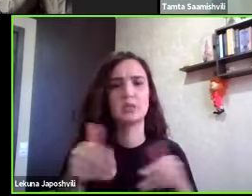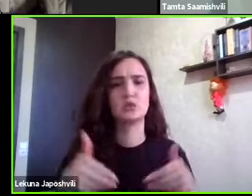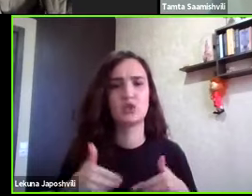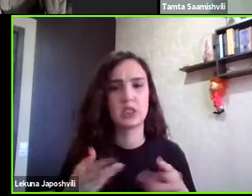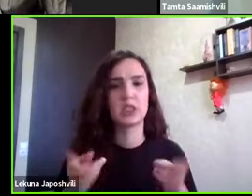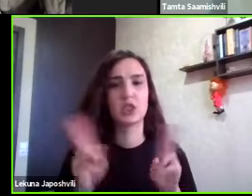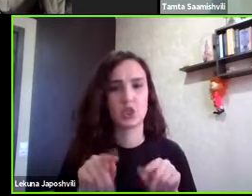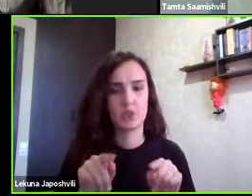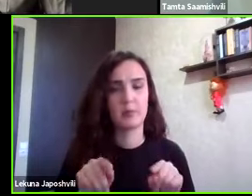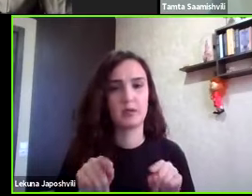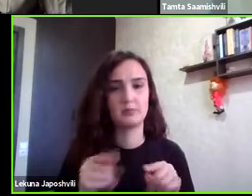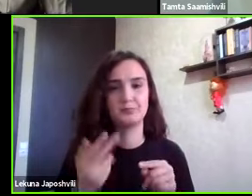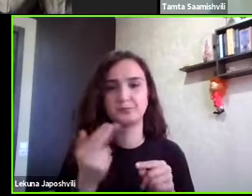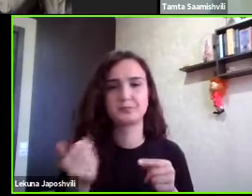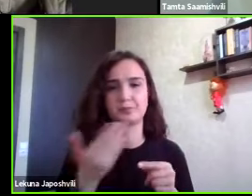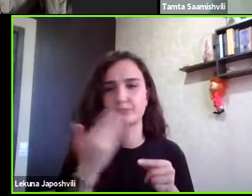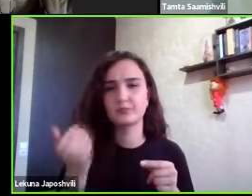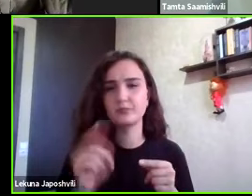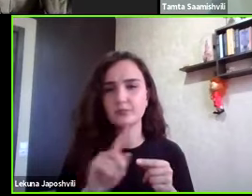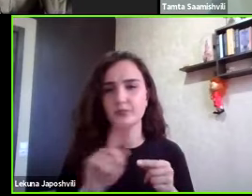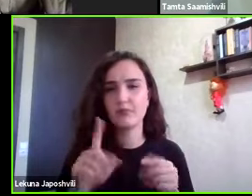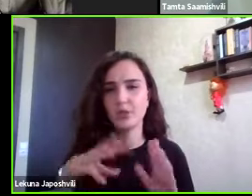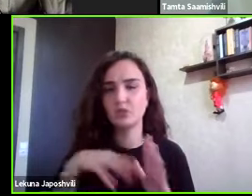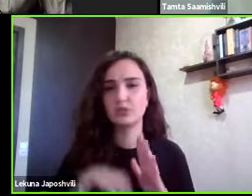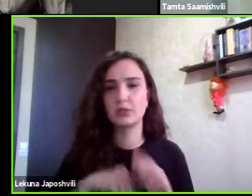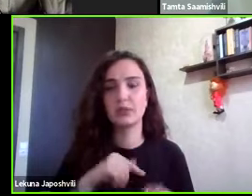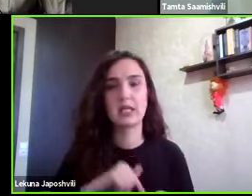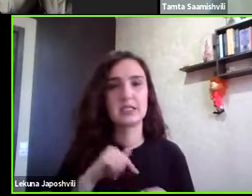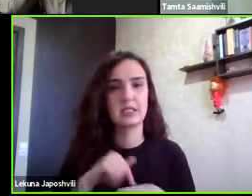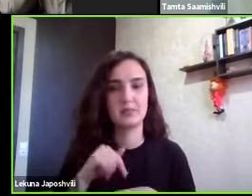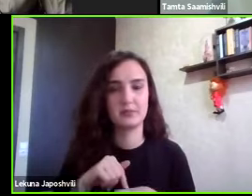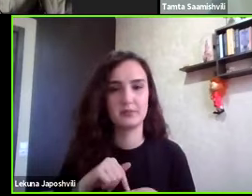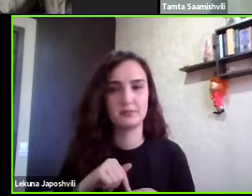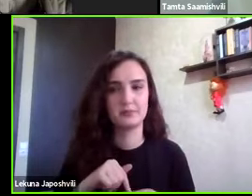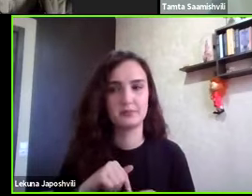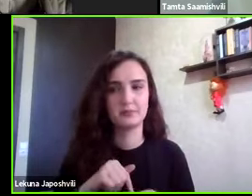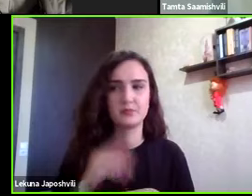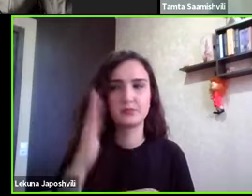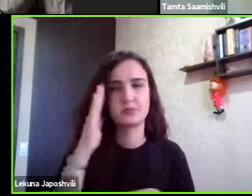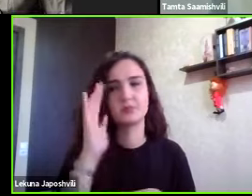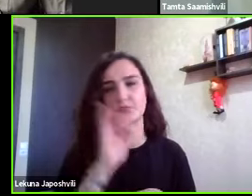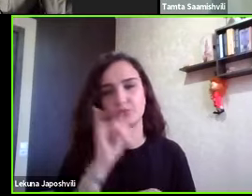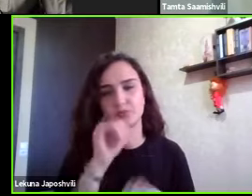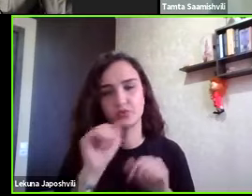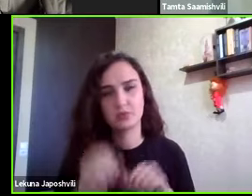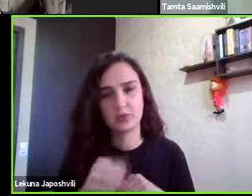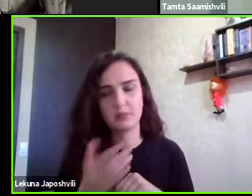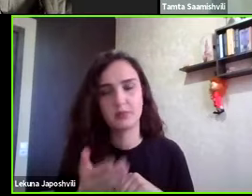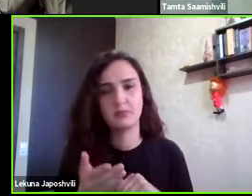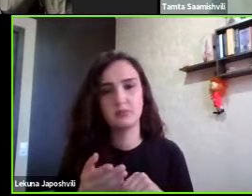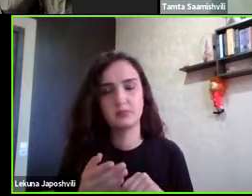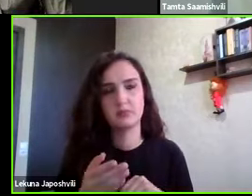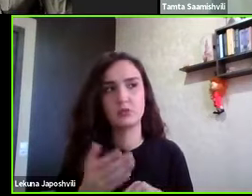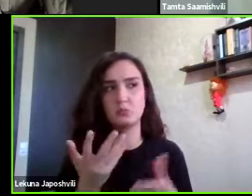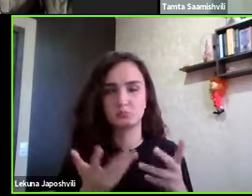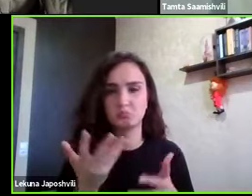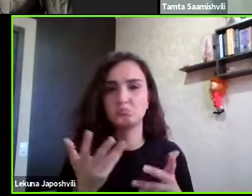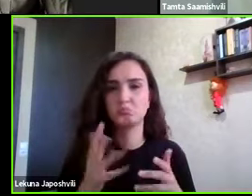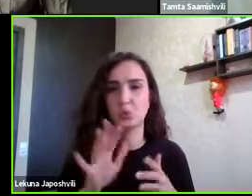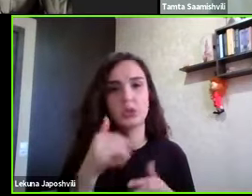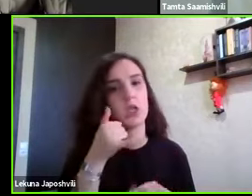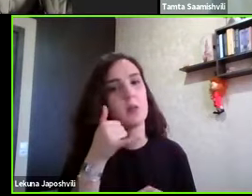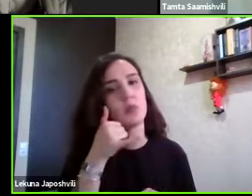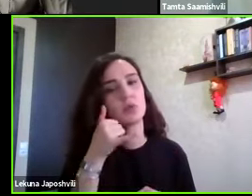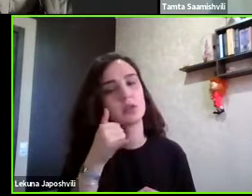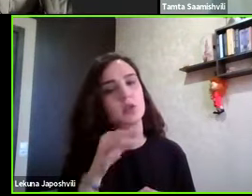შეერჩება, ხომ არ აქვს რაღაცა შინაგანი განცდები, მძაფრი უძილობა, იქნებ მხოლოდ